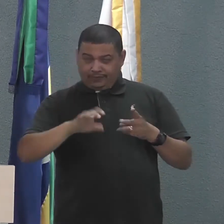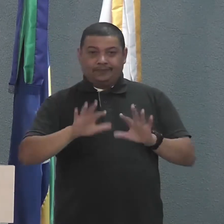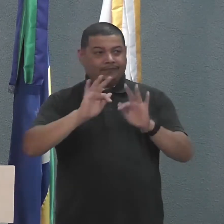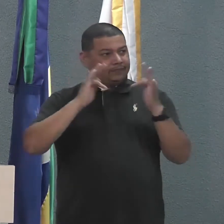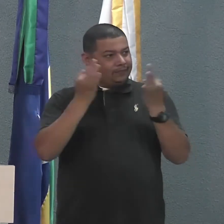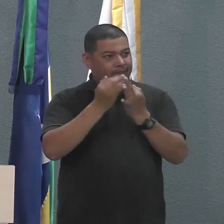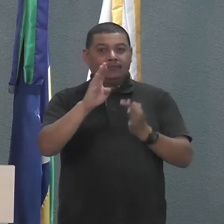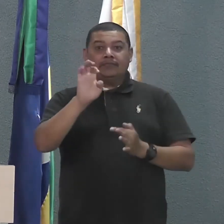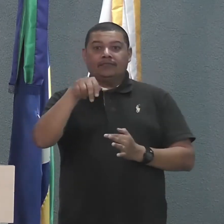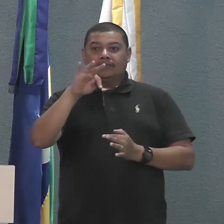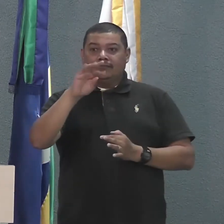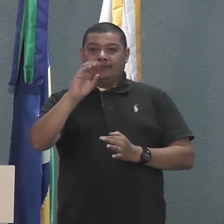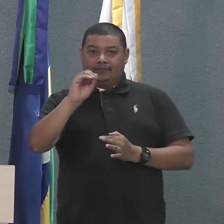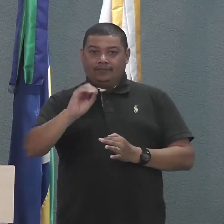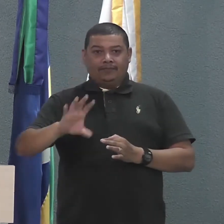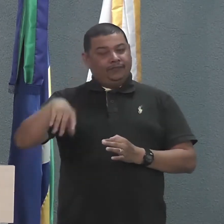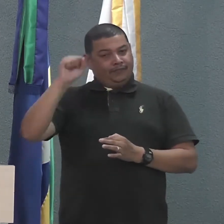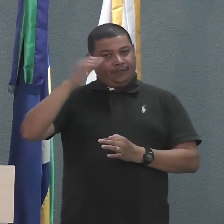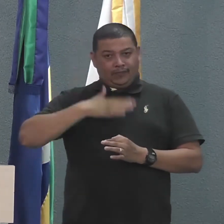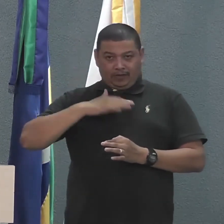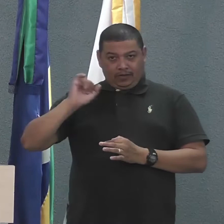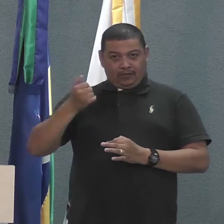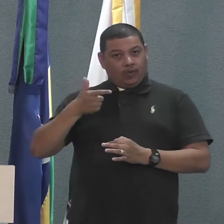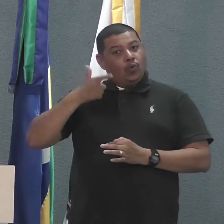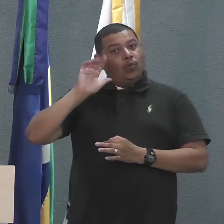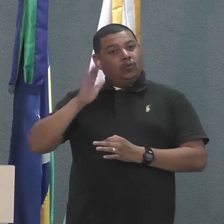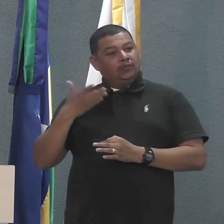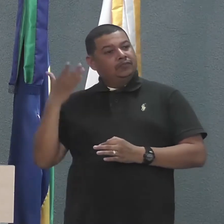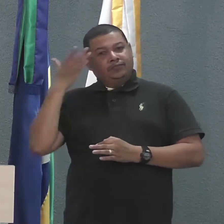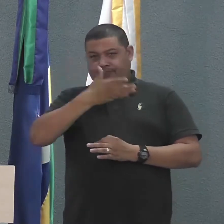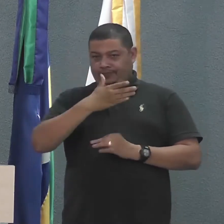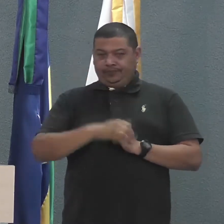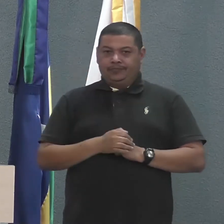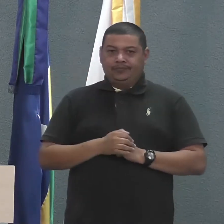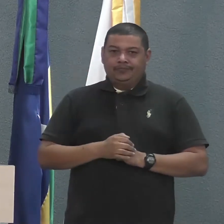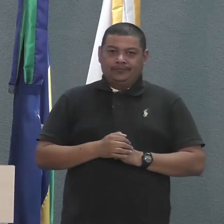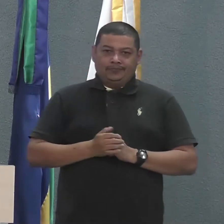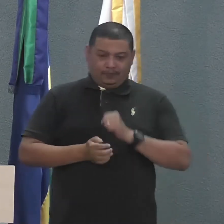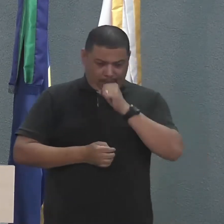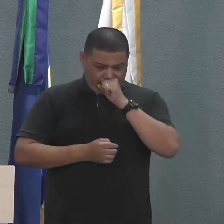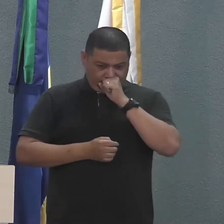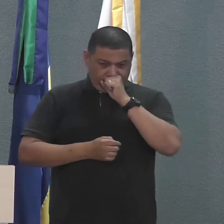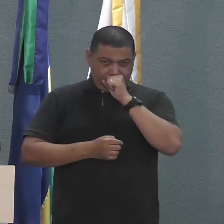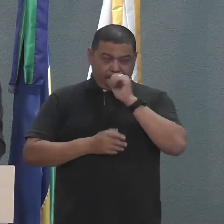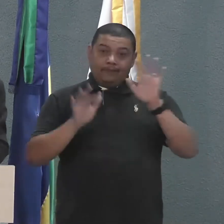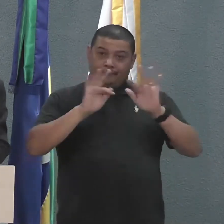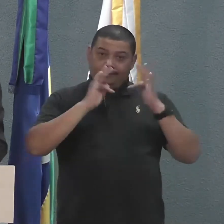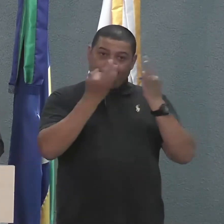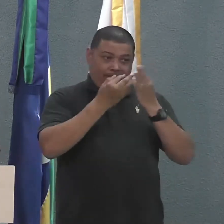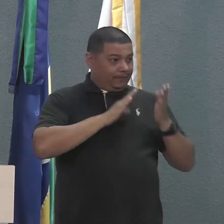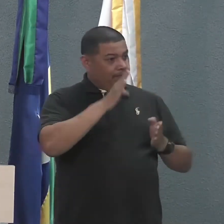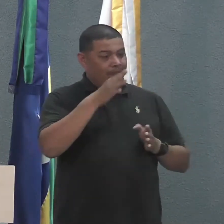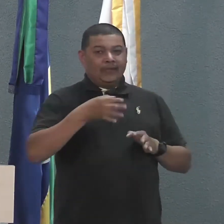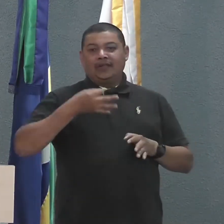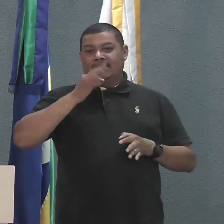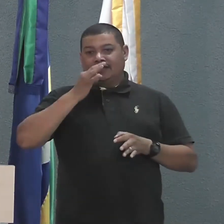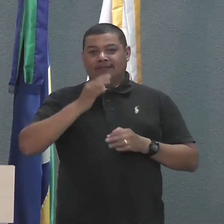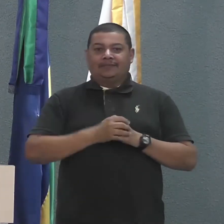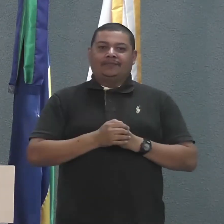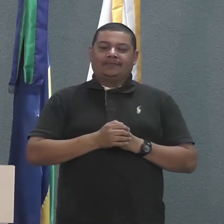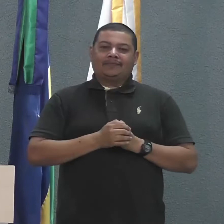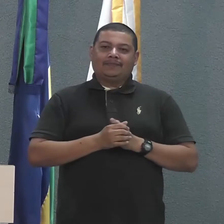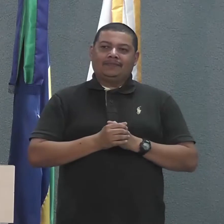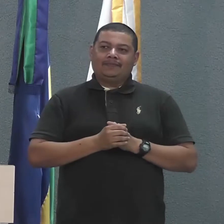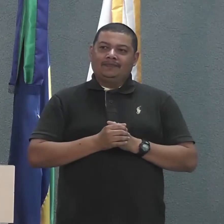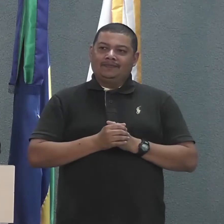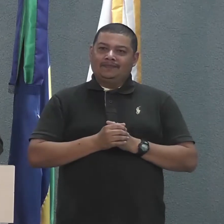Cacoal. Eu tive a oportunidade de ir lá ontem, levar minha família para tomar um café.